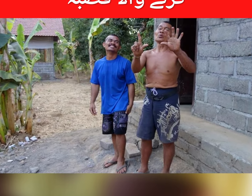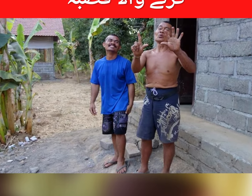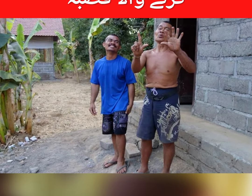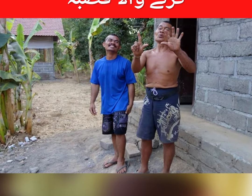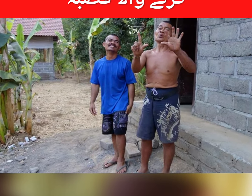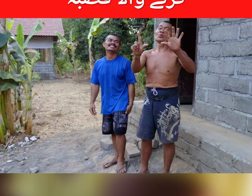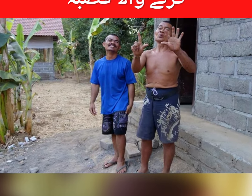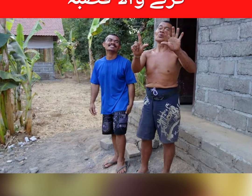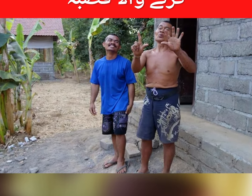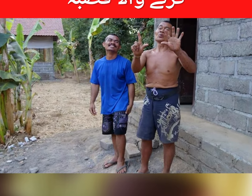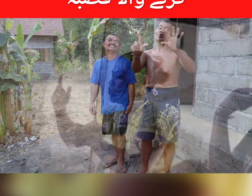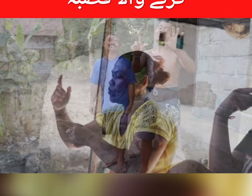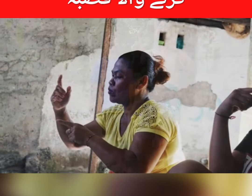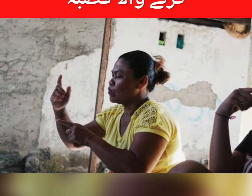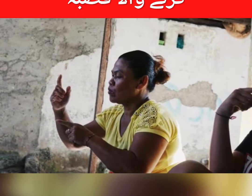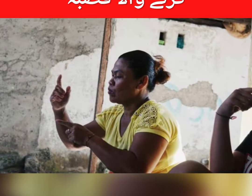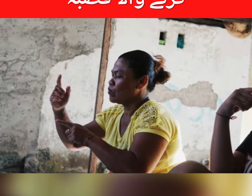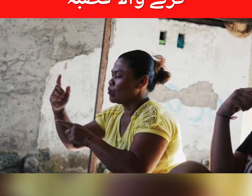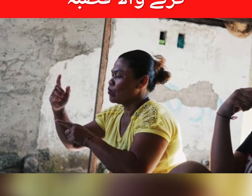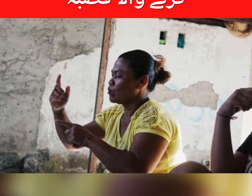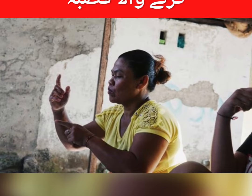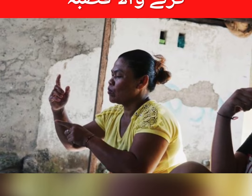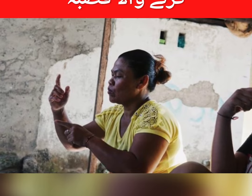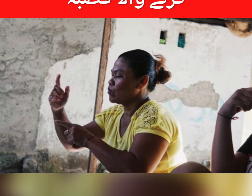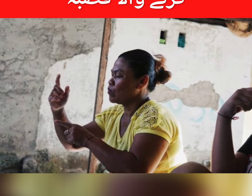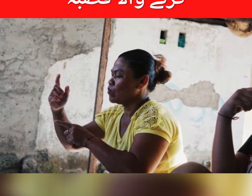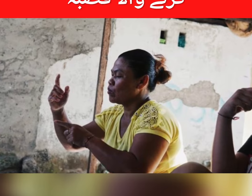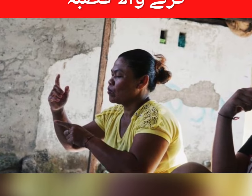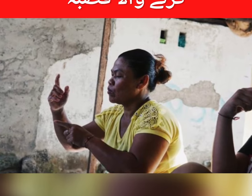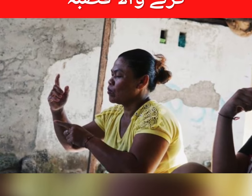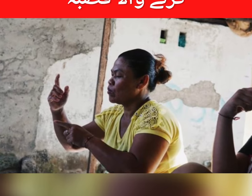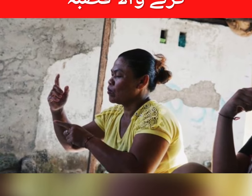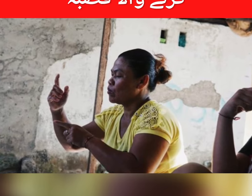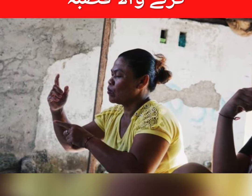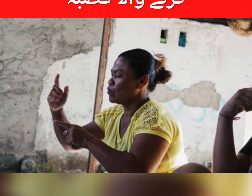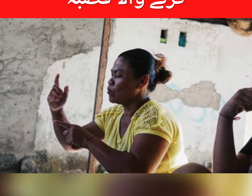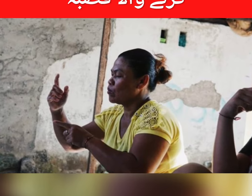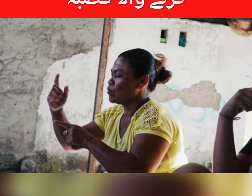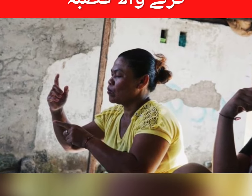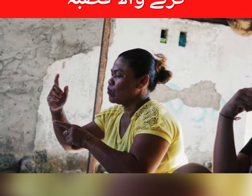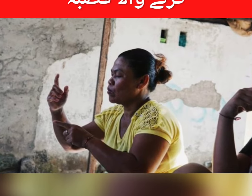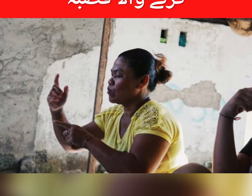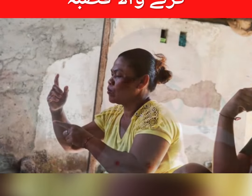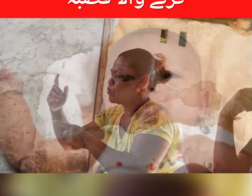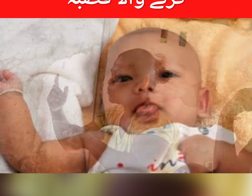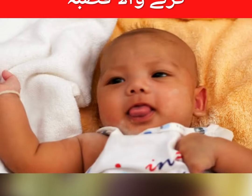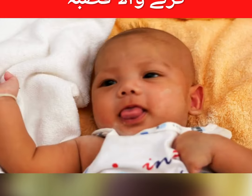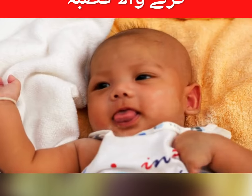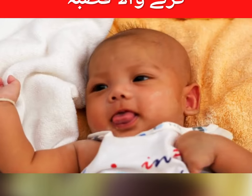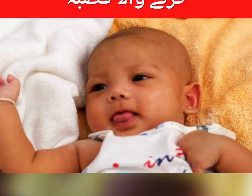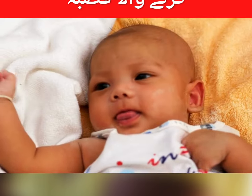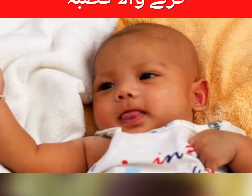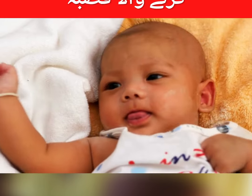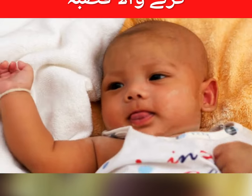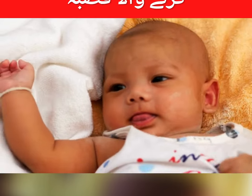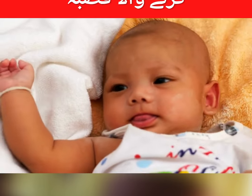ज़मीर दूसरों तक पहुँचा देते हैं। तकरीबन गुज़िश्ता 6 नस्लों से इस कस्बे की आबादी के बेशतर अफराद पैदाइशी तौर पर समाज से महरूमी